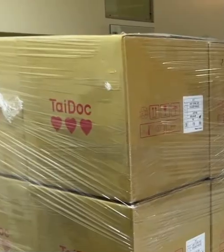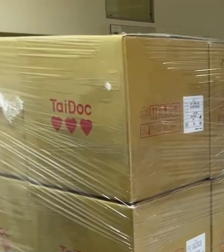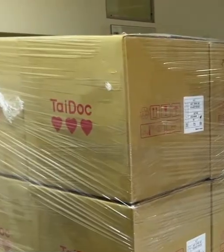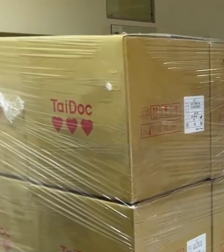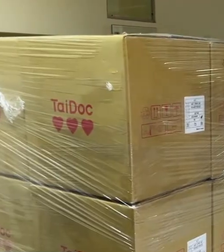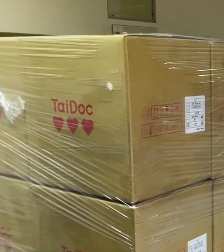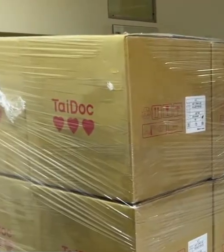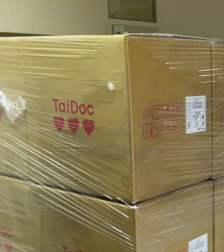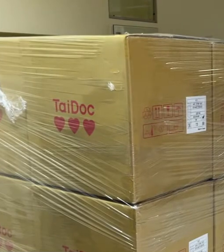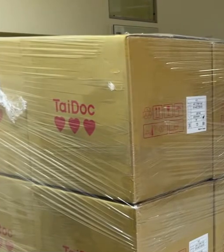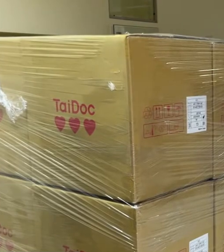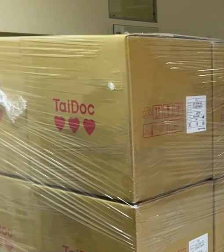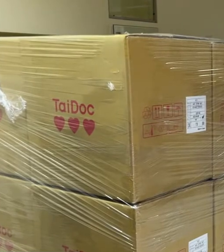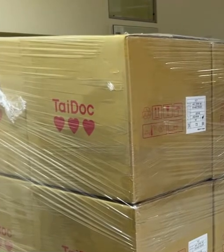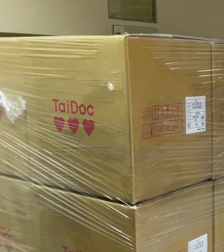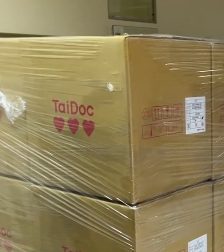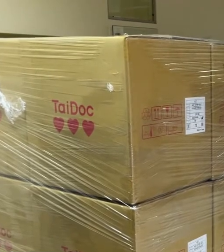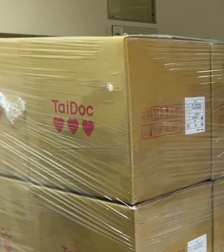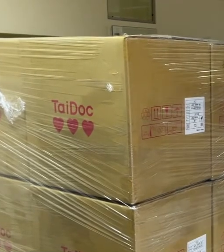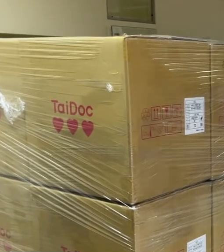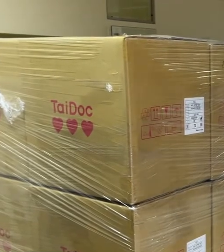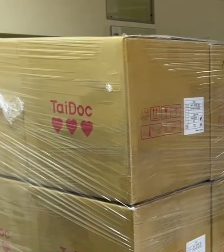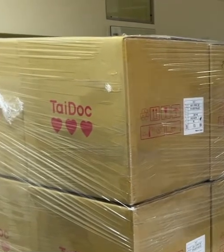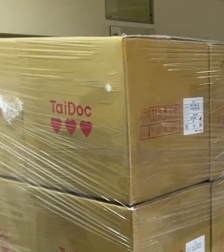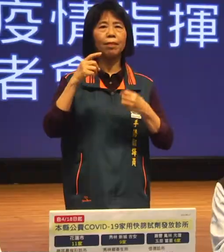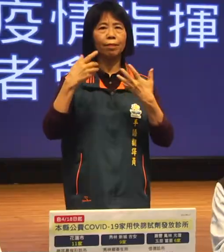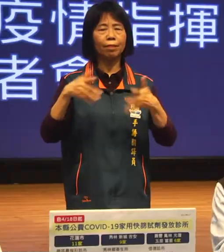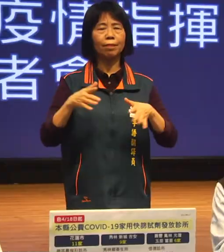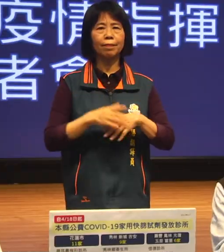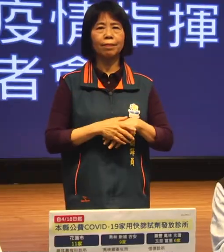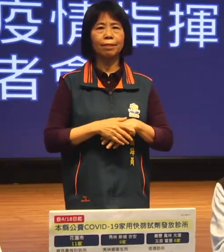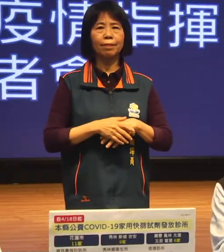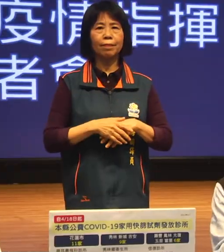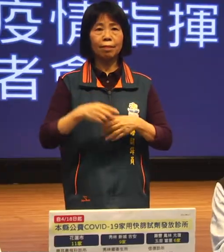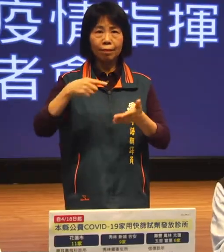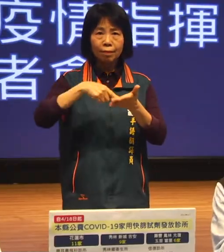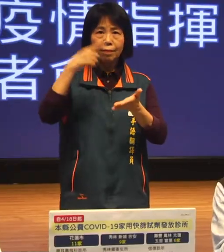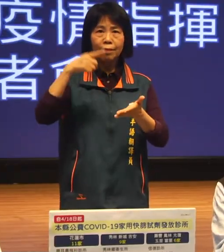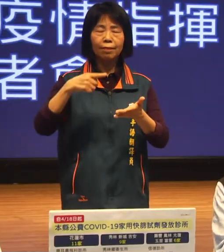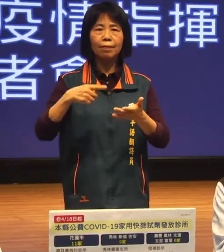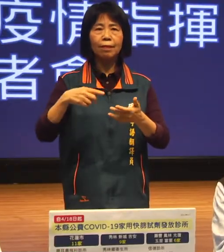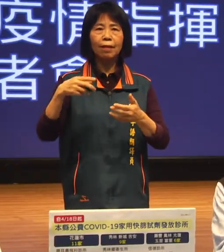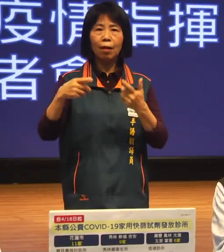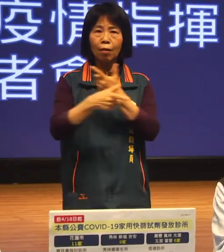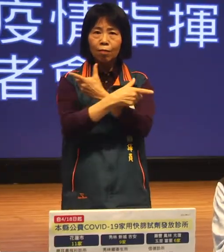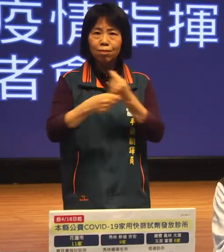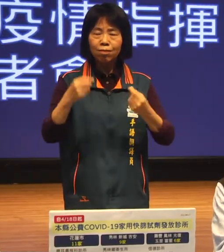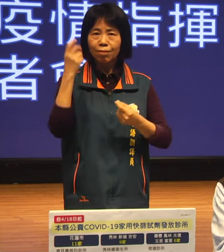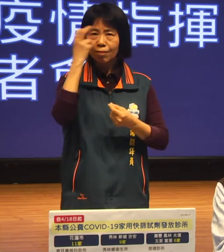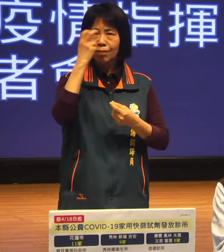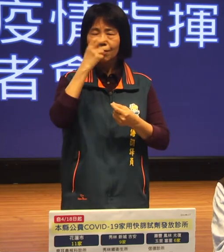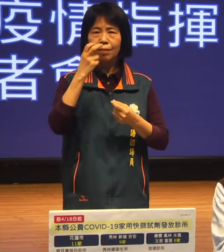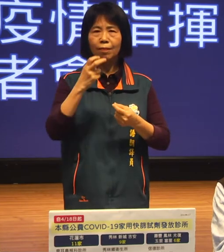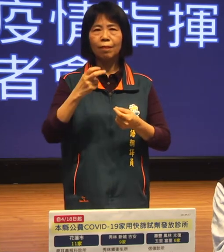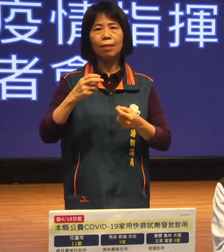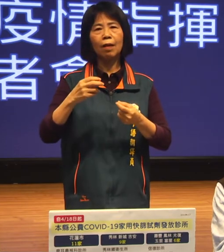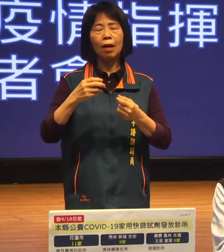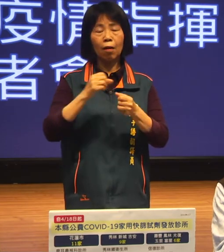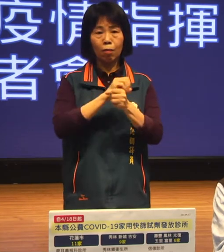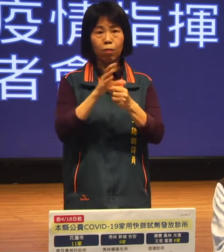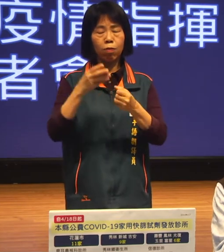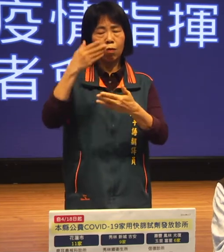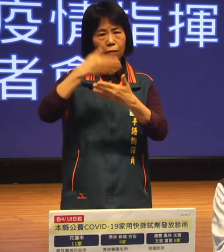100多位。所以不是一次的普筛就能够把疫情从全面的压下来。对 Omicron 来讲，它其实这